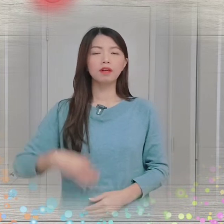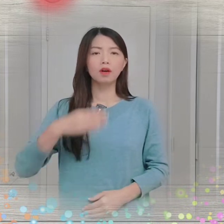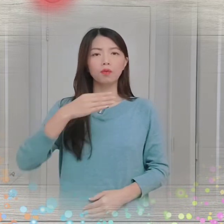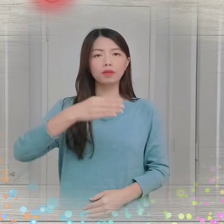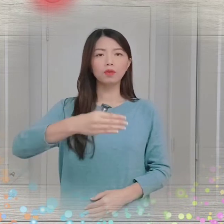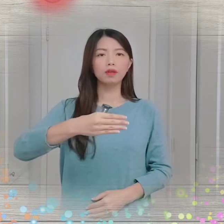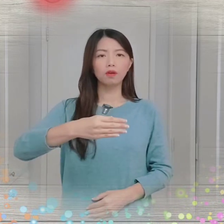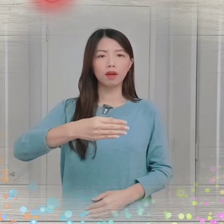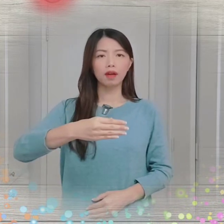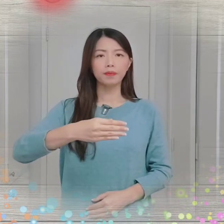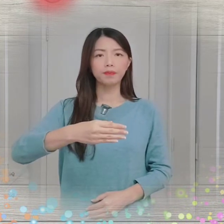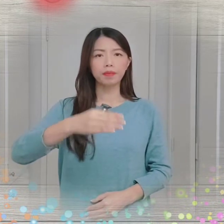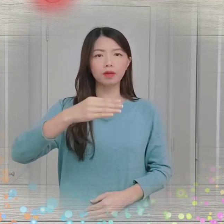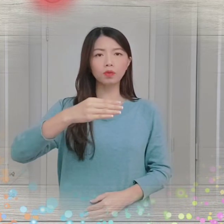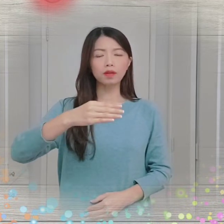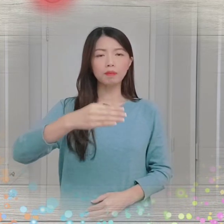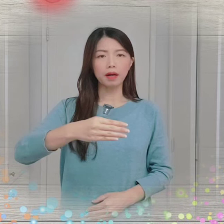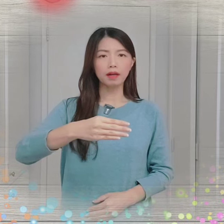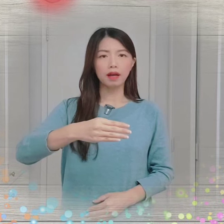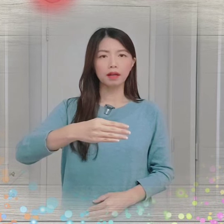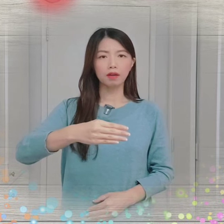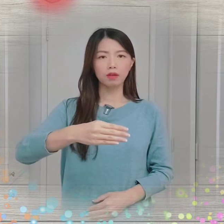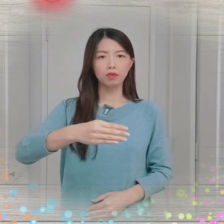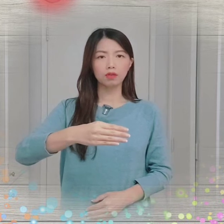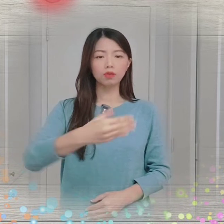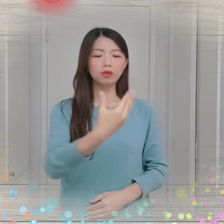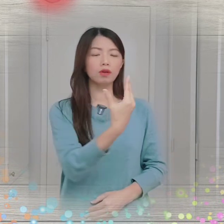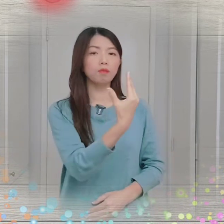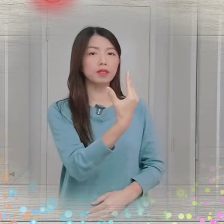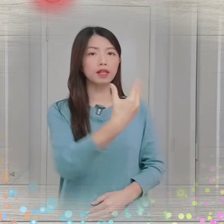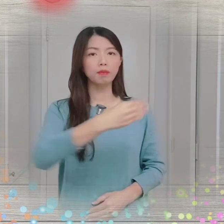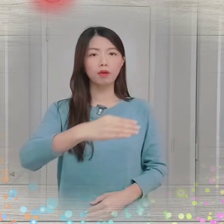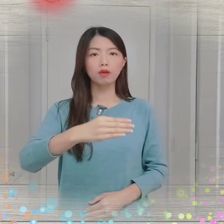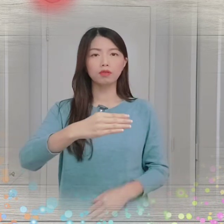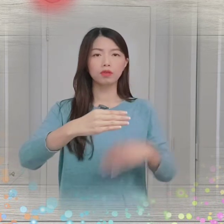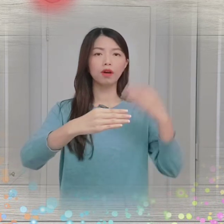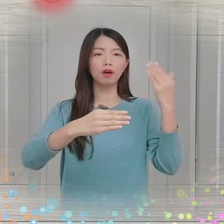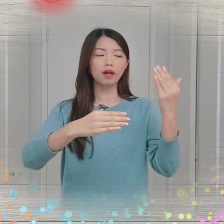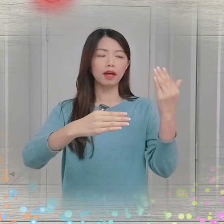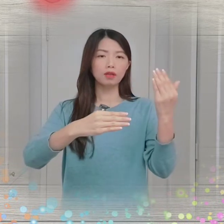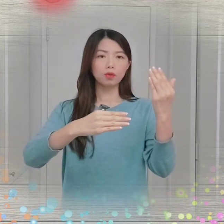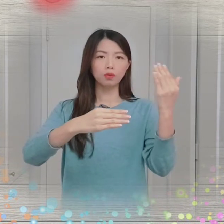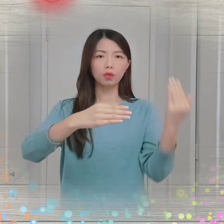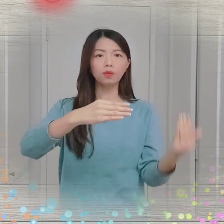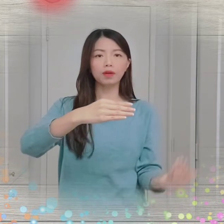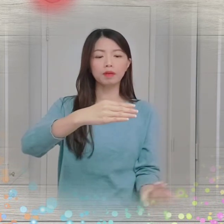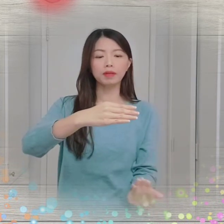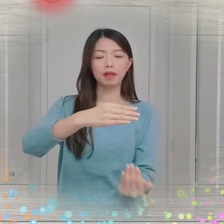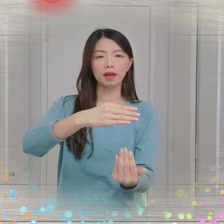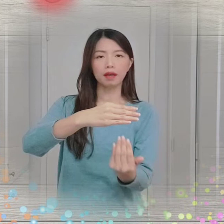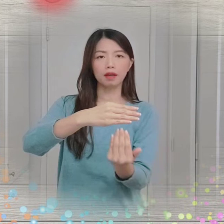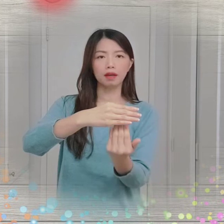수어는 왼손은 이렇게 손등이 밖을 향하게 이렇게 두시고 엄지는 살짝 벌려주시고요. 다른 손으로